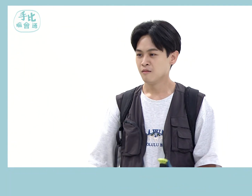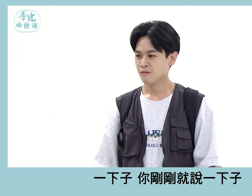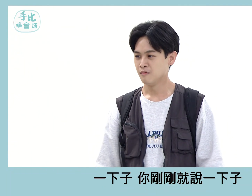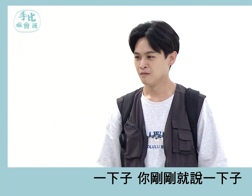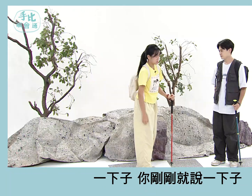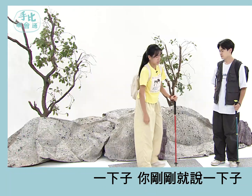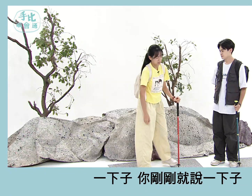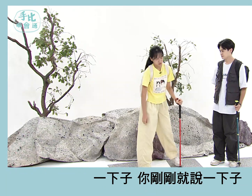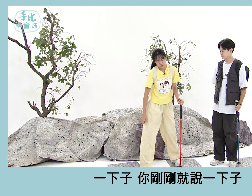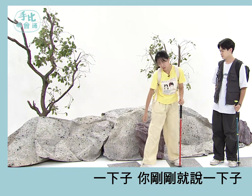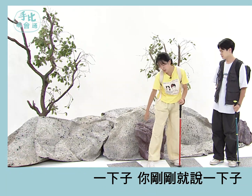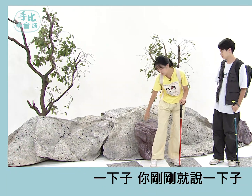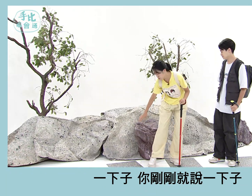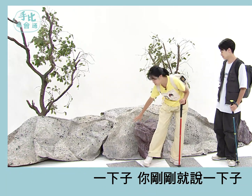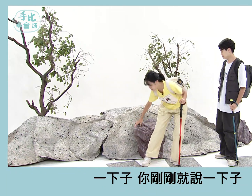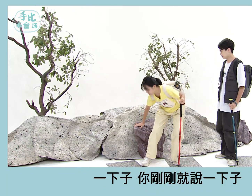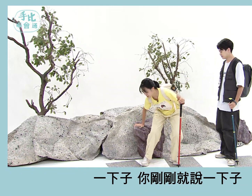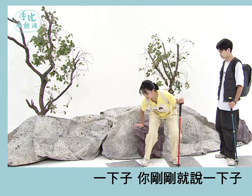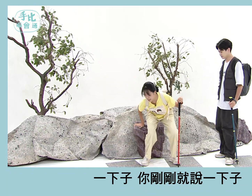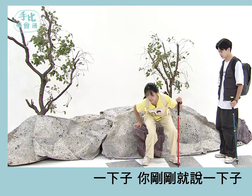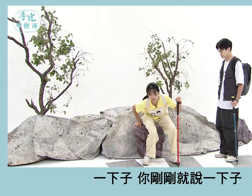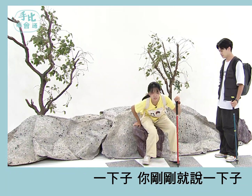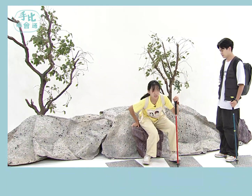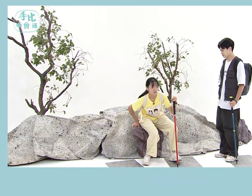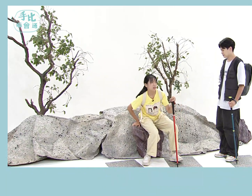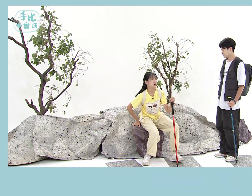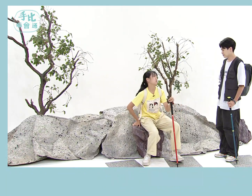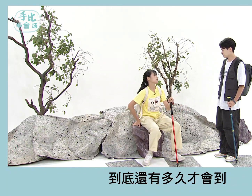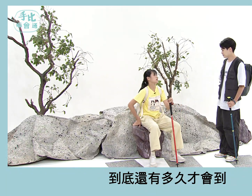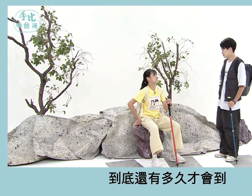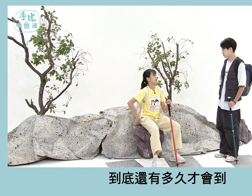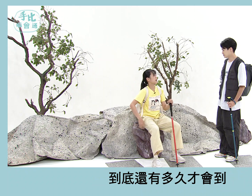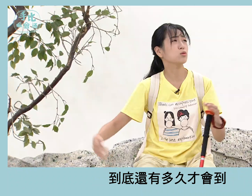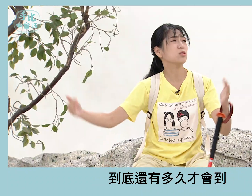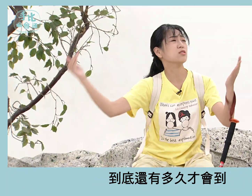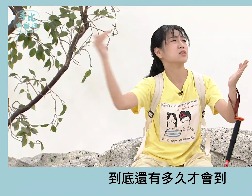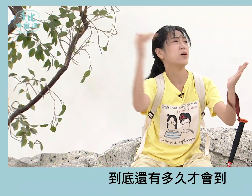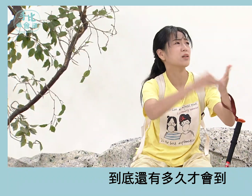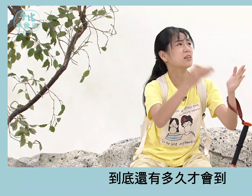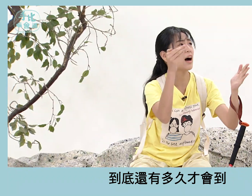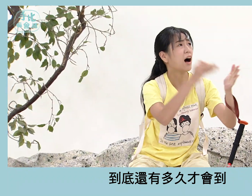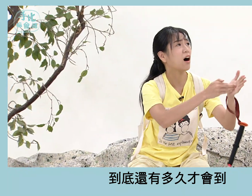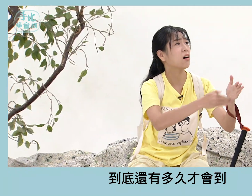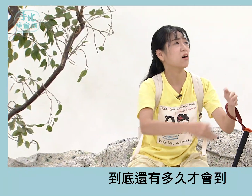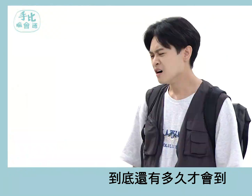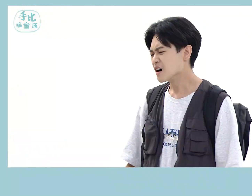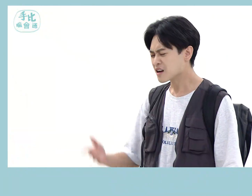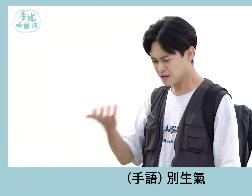一下子，你刚刚就说一下子，到底还有多久才会到？